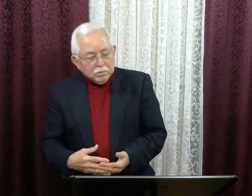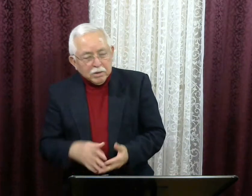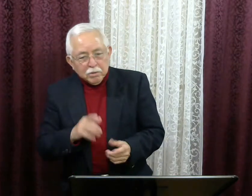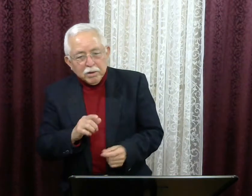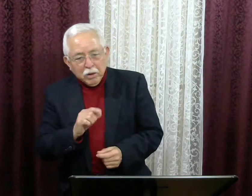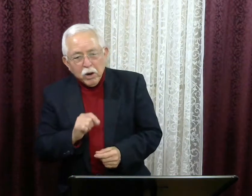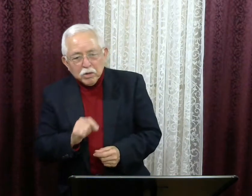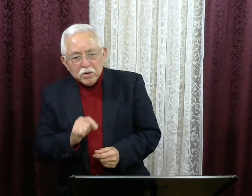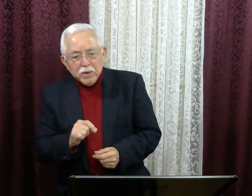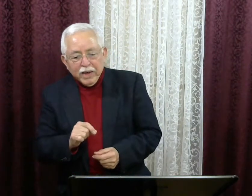Me recuerdo muy bien.